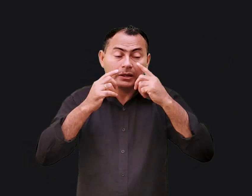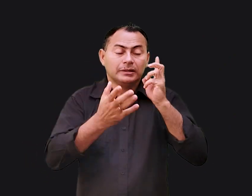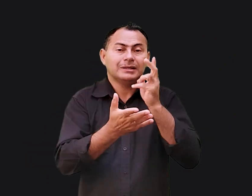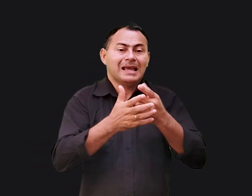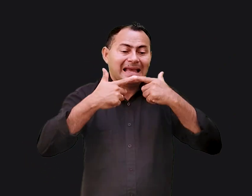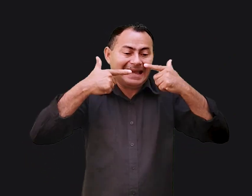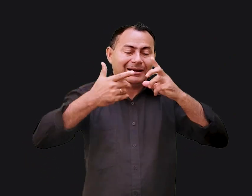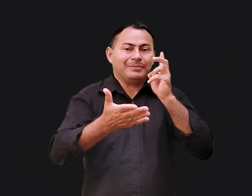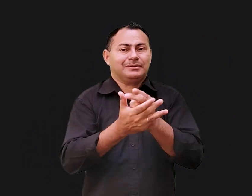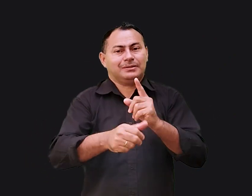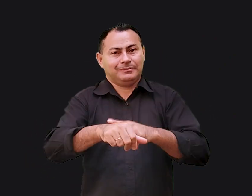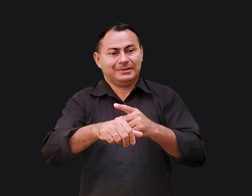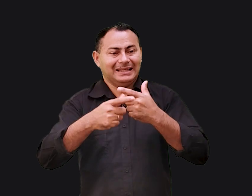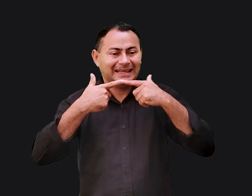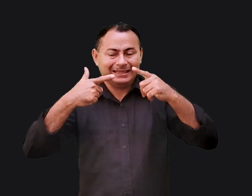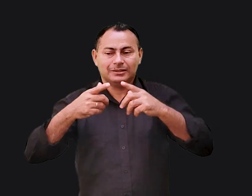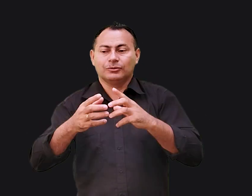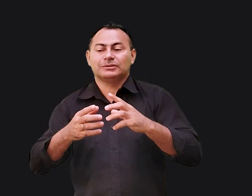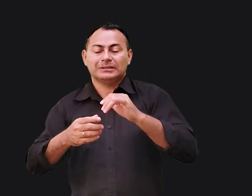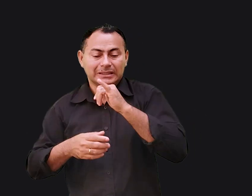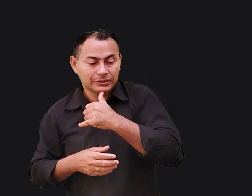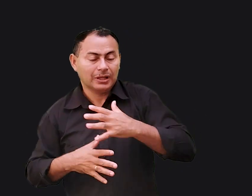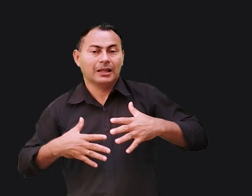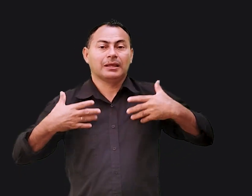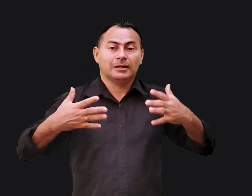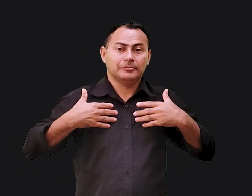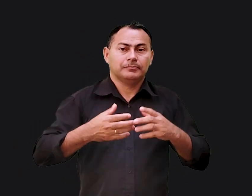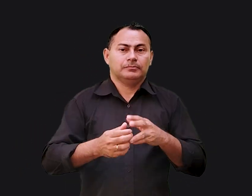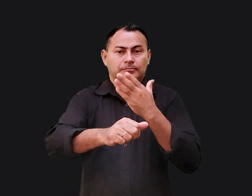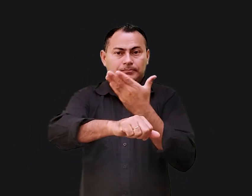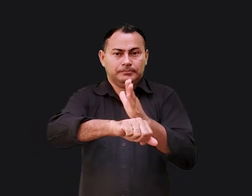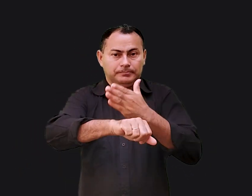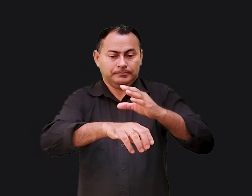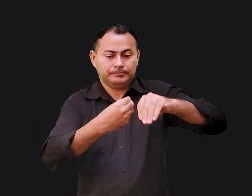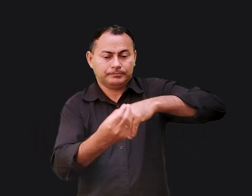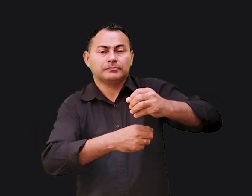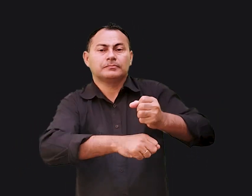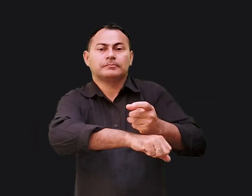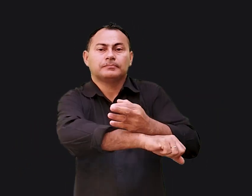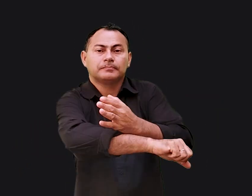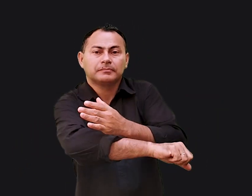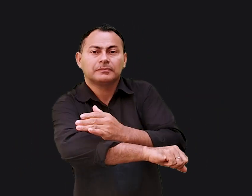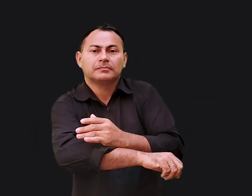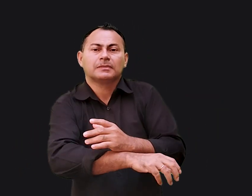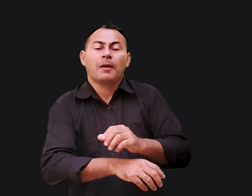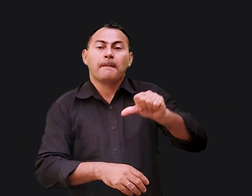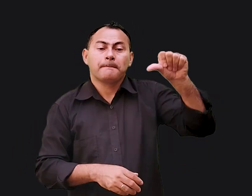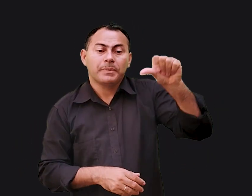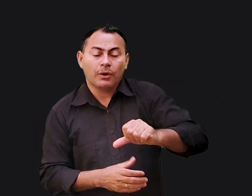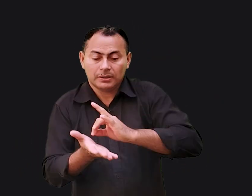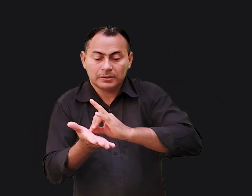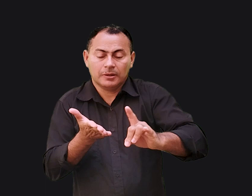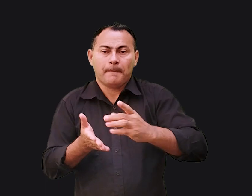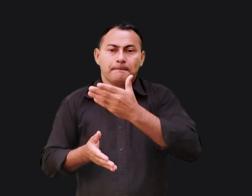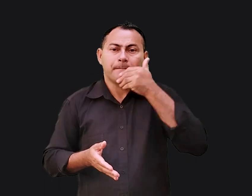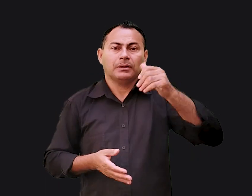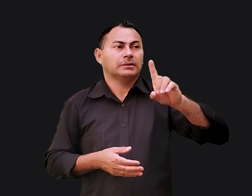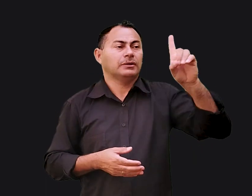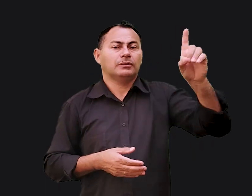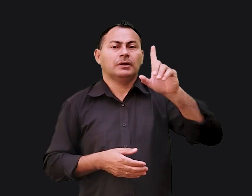ao mesmo tempo. Podemos fazer a seguinte aplicação de toda essa mistura de emoções. O pior inimigo do melhor de Deus